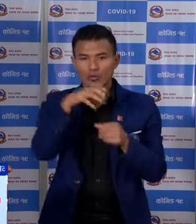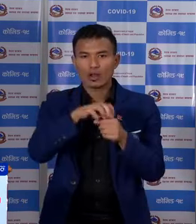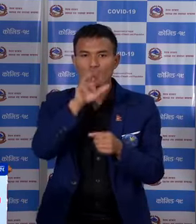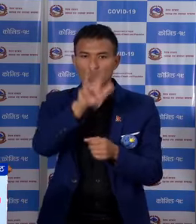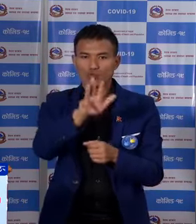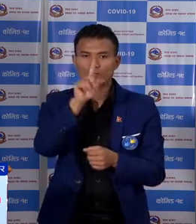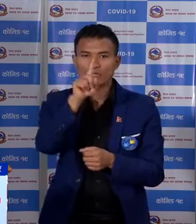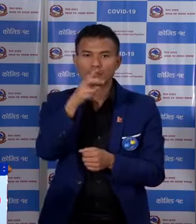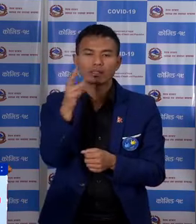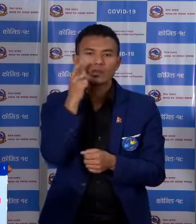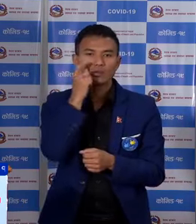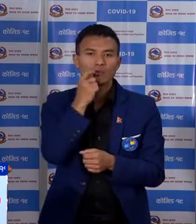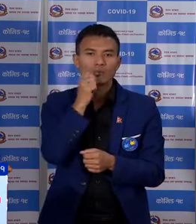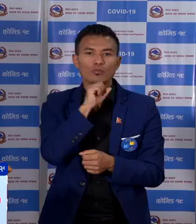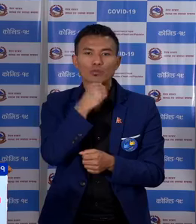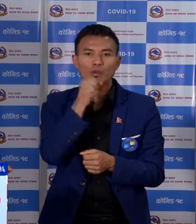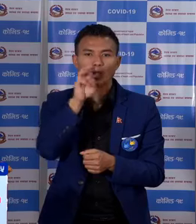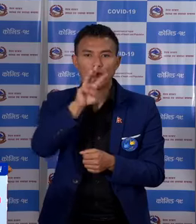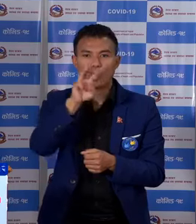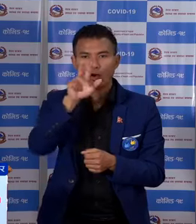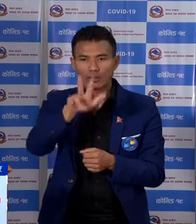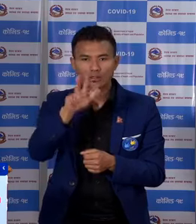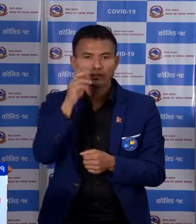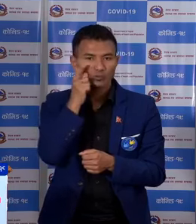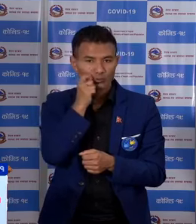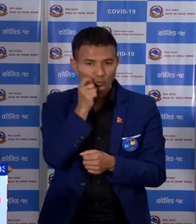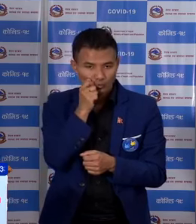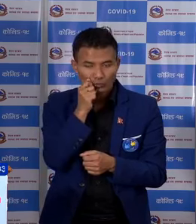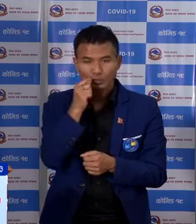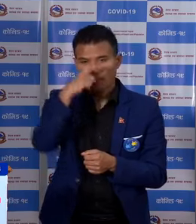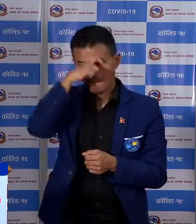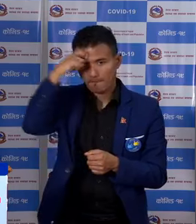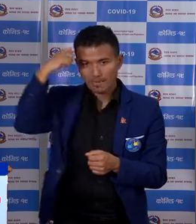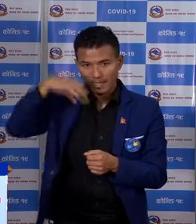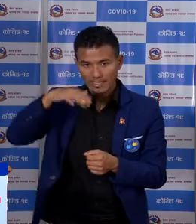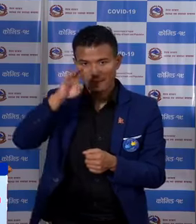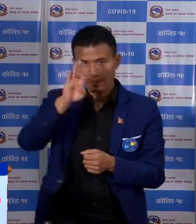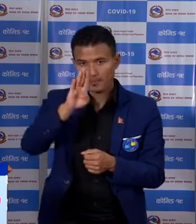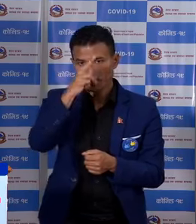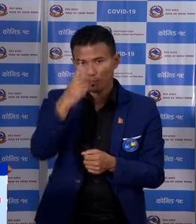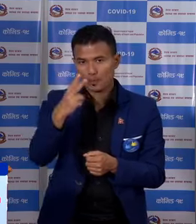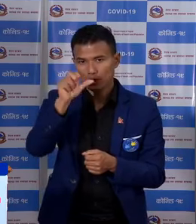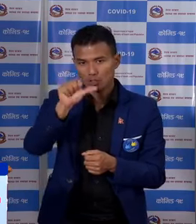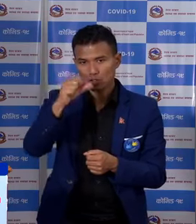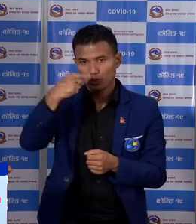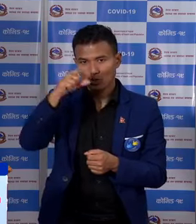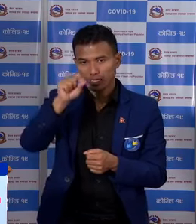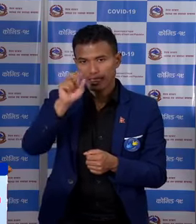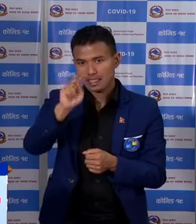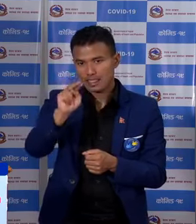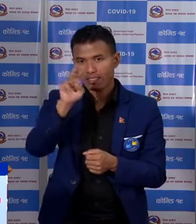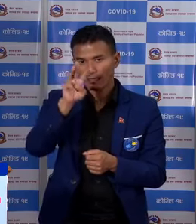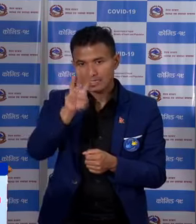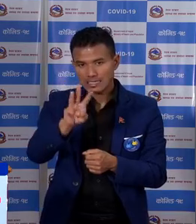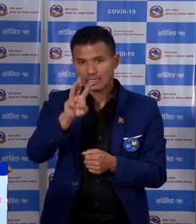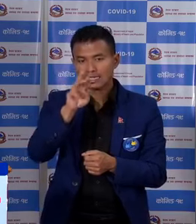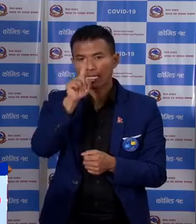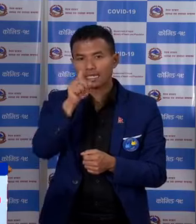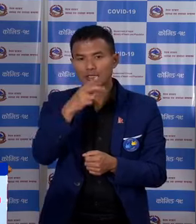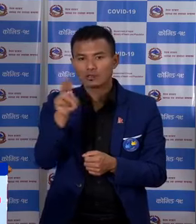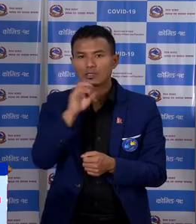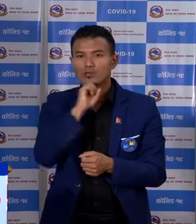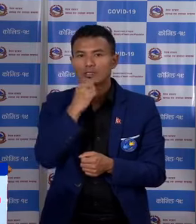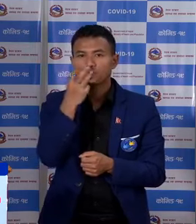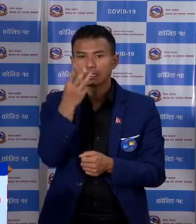એક જાના 38 બર્શે પોરુસ રા બાંકે કે બાઈજનાથ 3 કા એક જાન તીસ